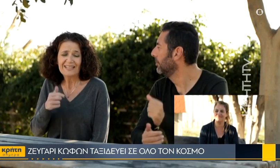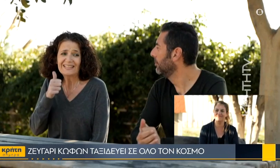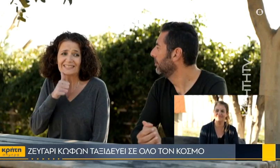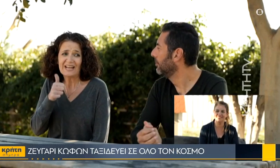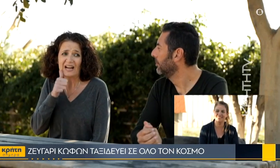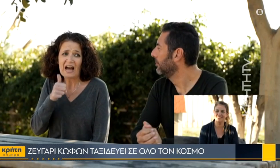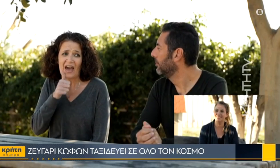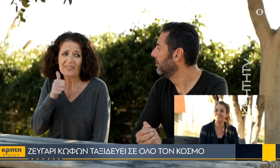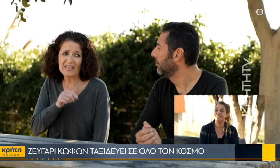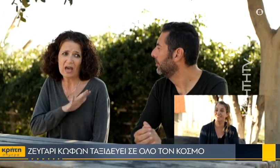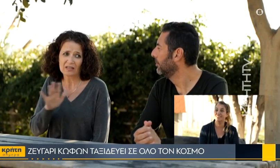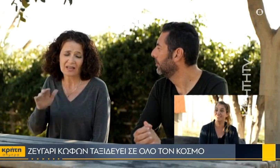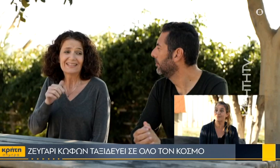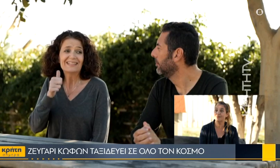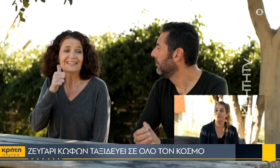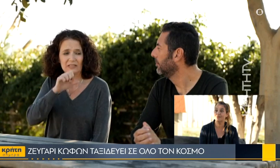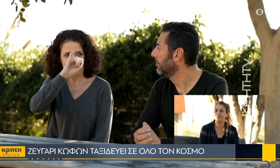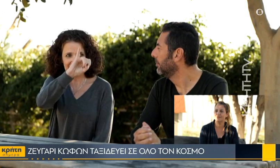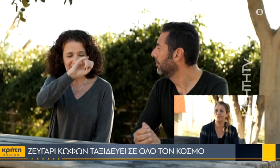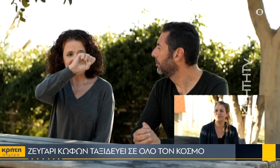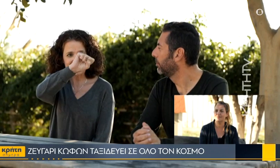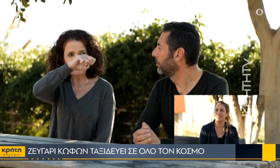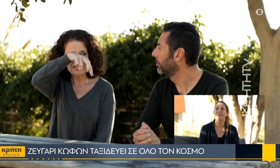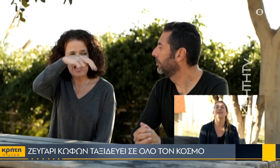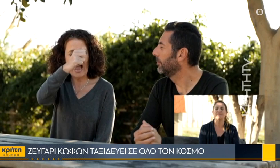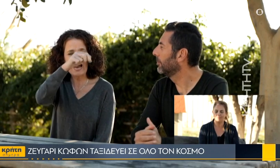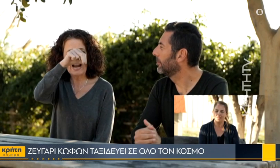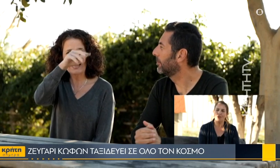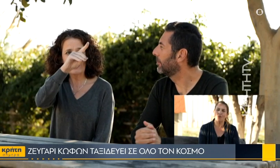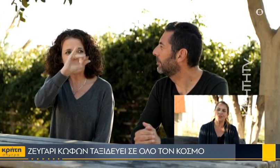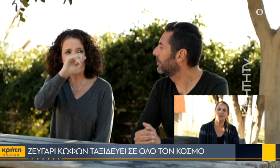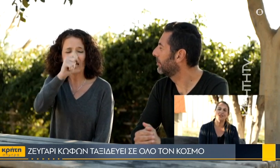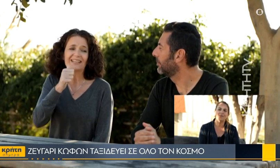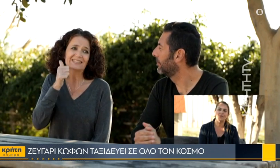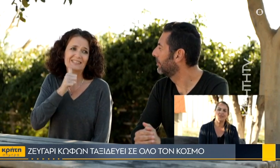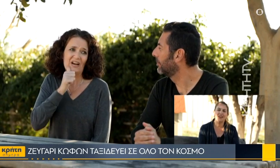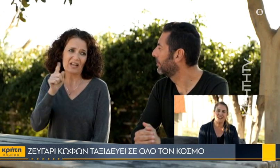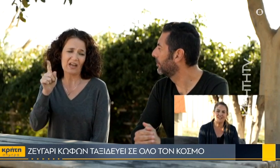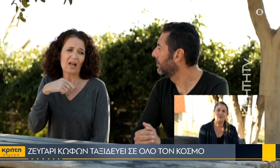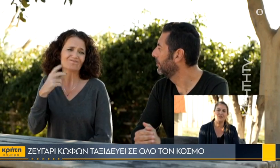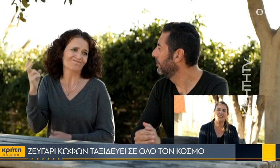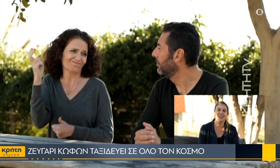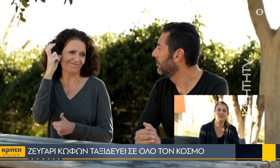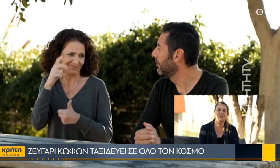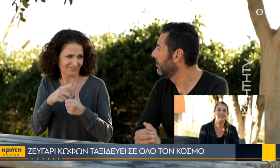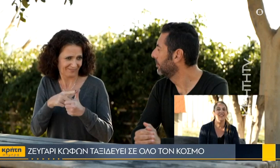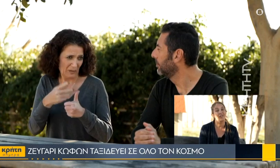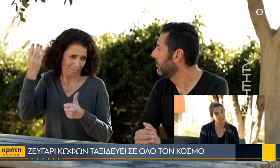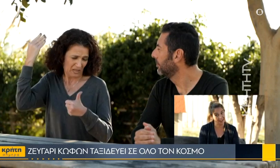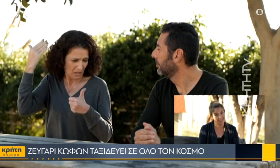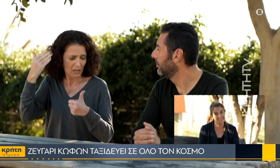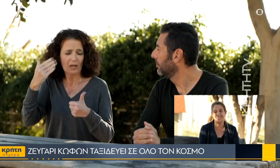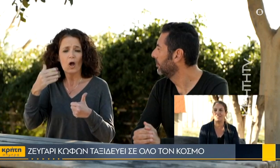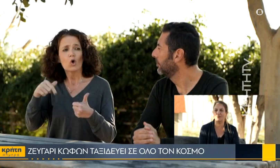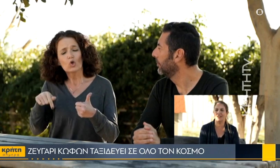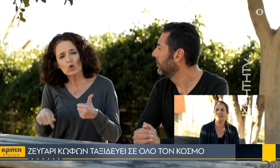Νομίζω ότι αν πρέπει να διαλέξω, θα διαλέξω την